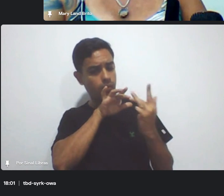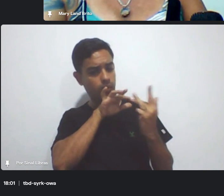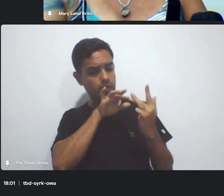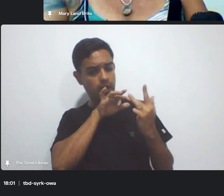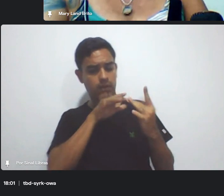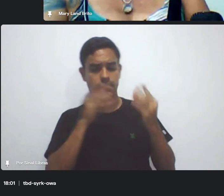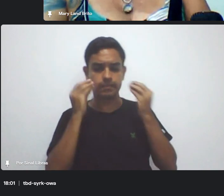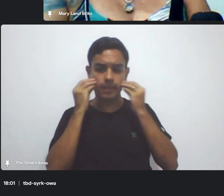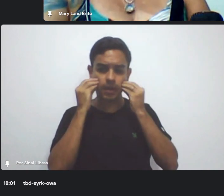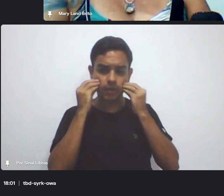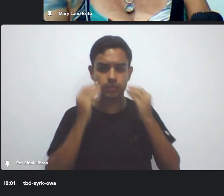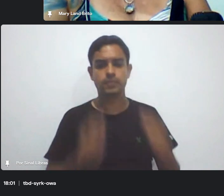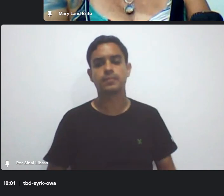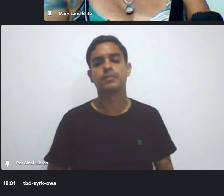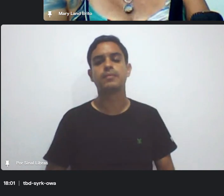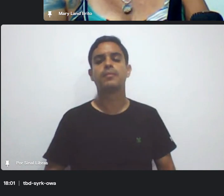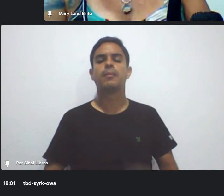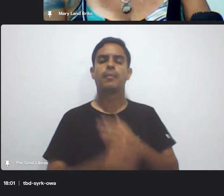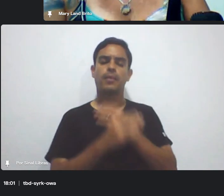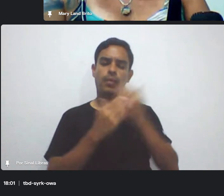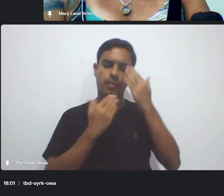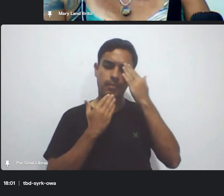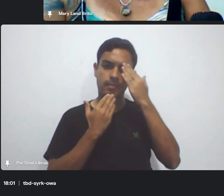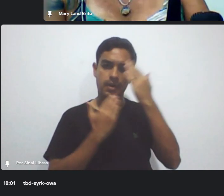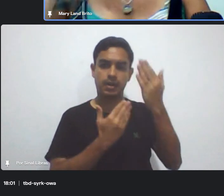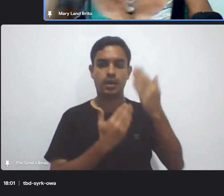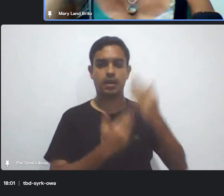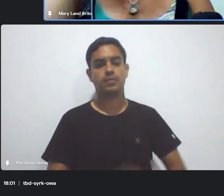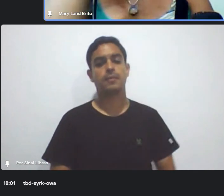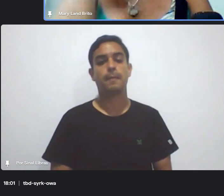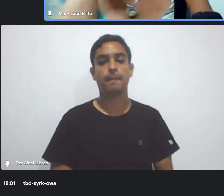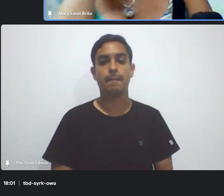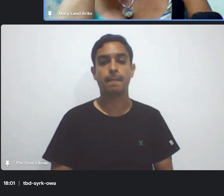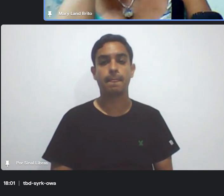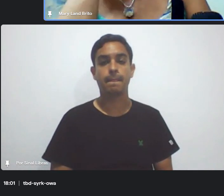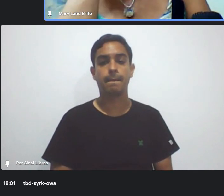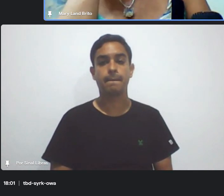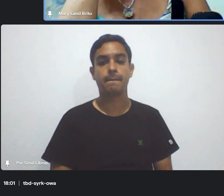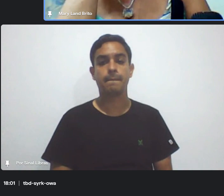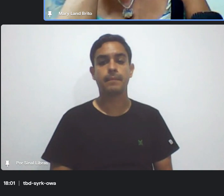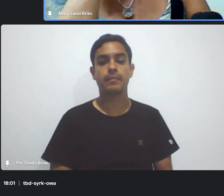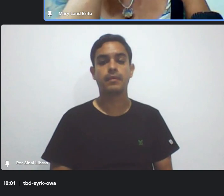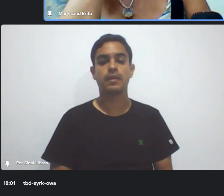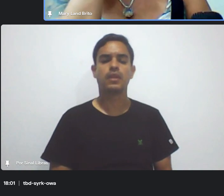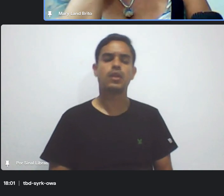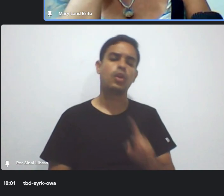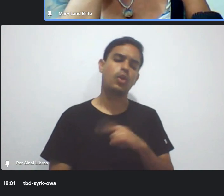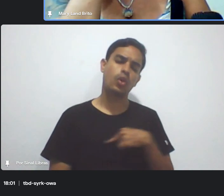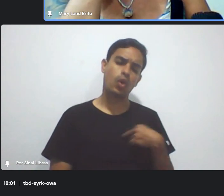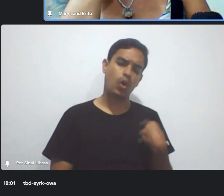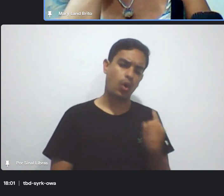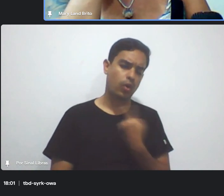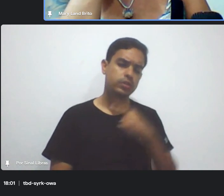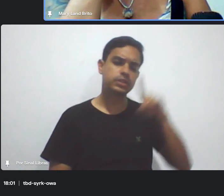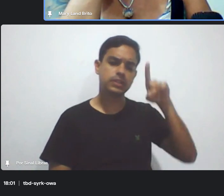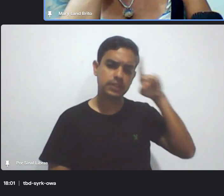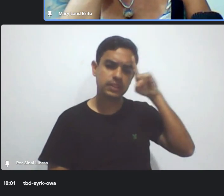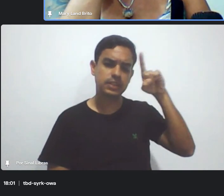Beijo. Obrigado, Mari. Inclusive, a gente vai aprendendo a cada dia, né?